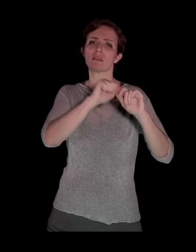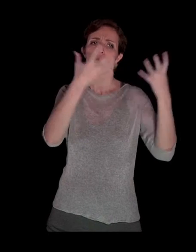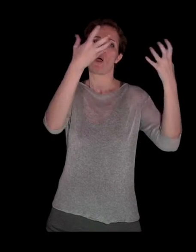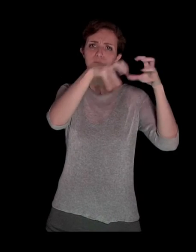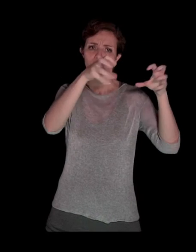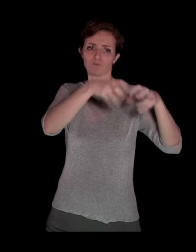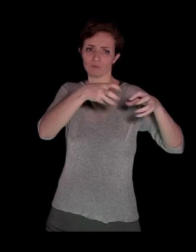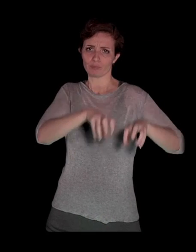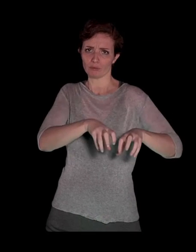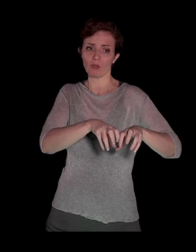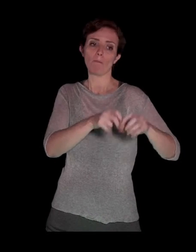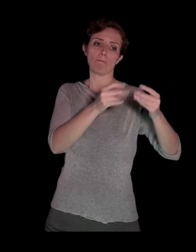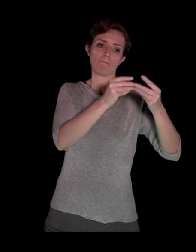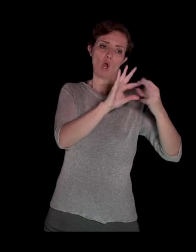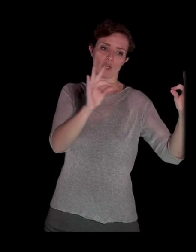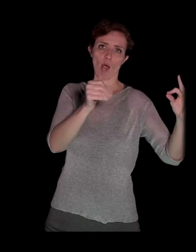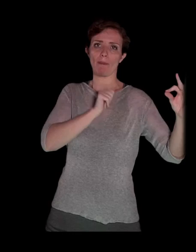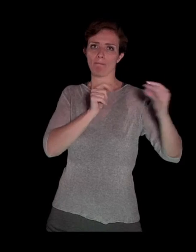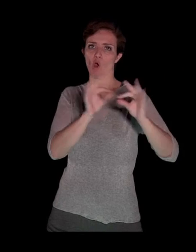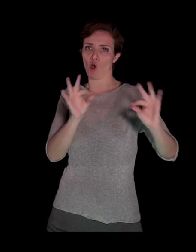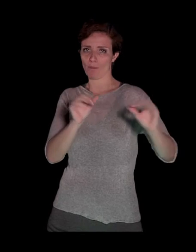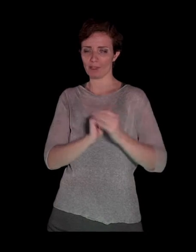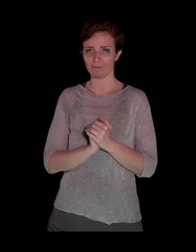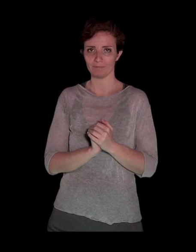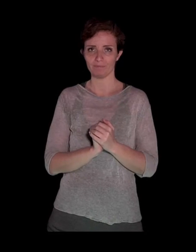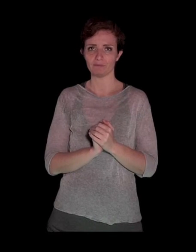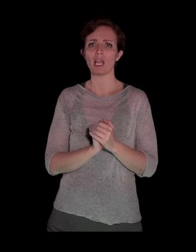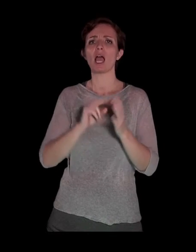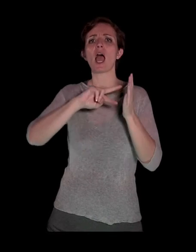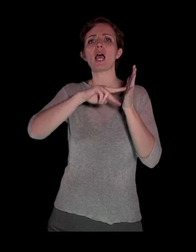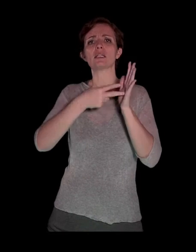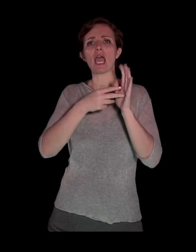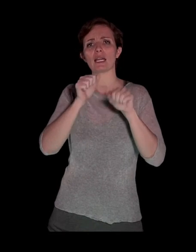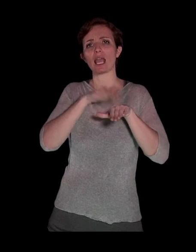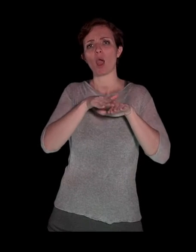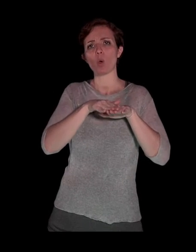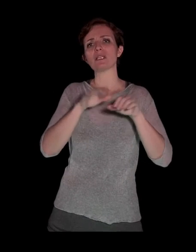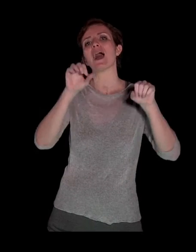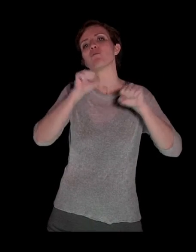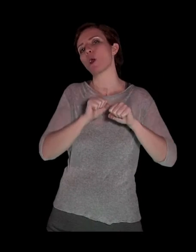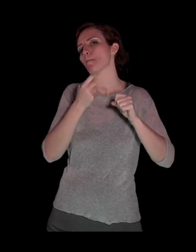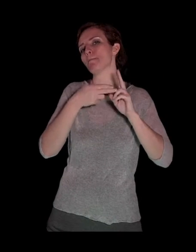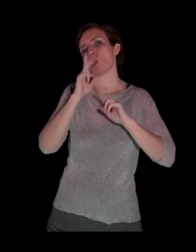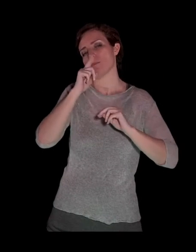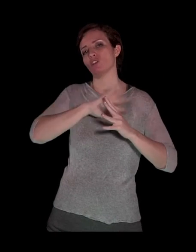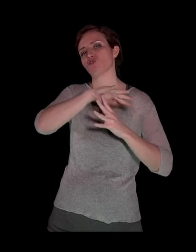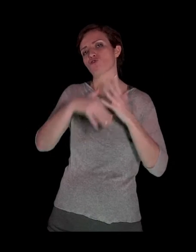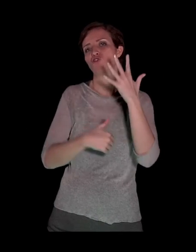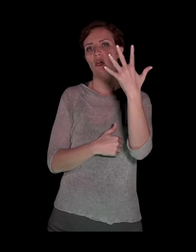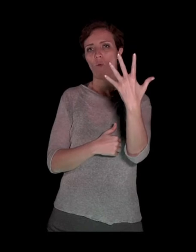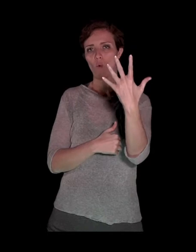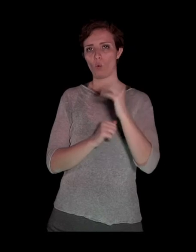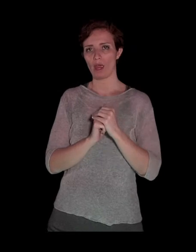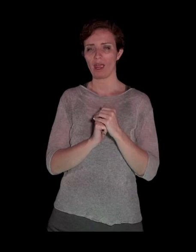prodotto di polinomi e di monomi le tecniche che si utilizzano possono essere sintetizzate in cinque particolari